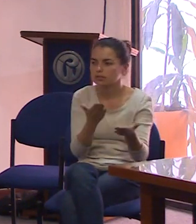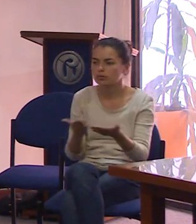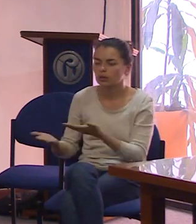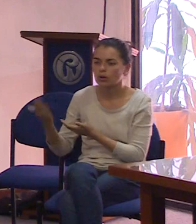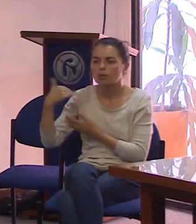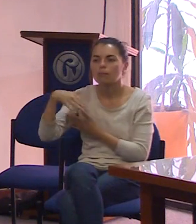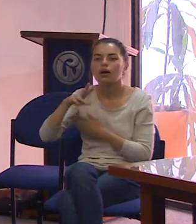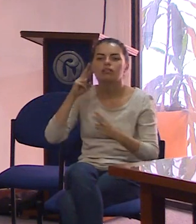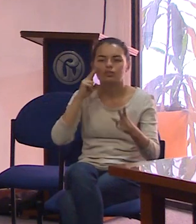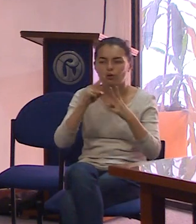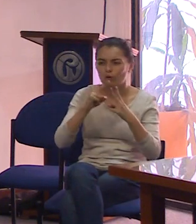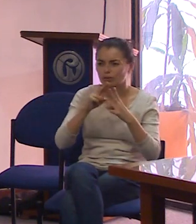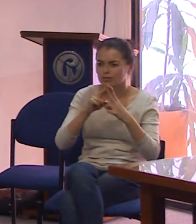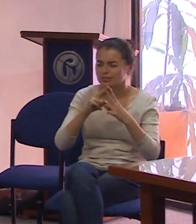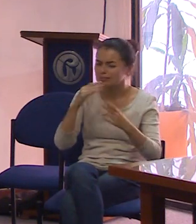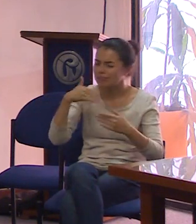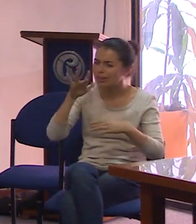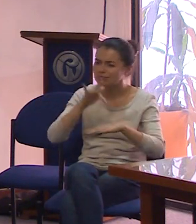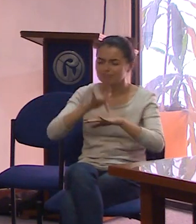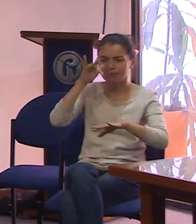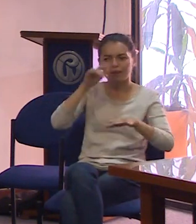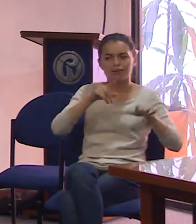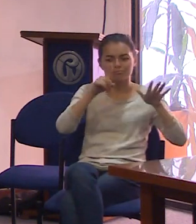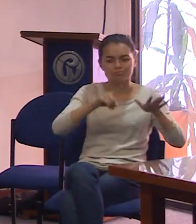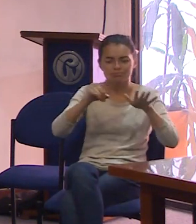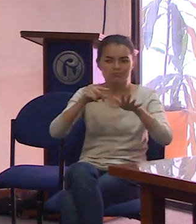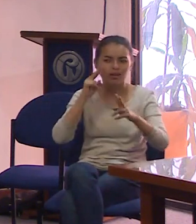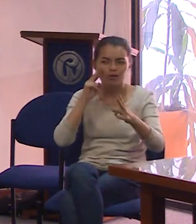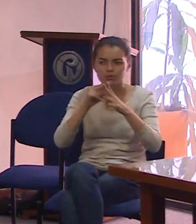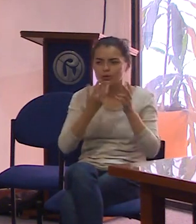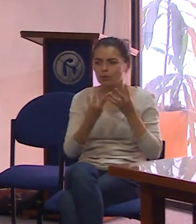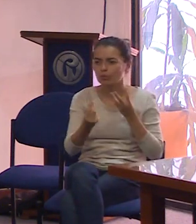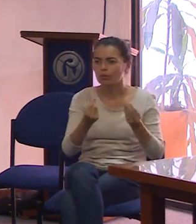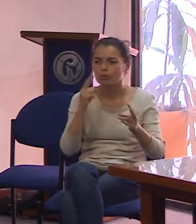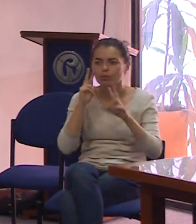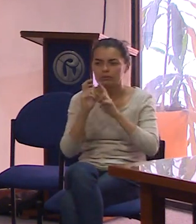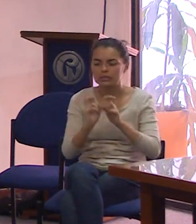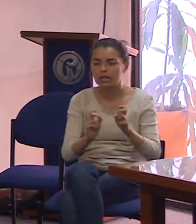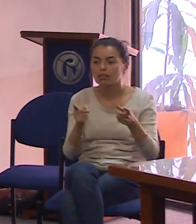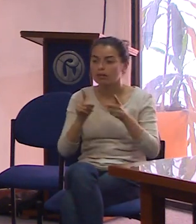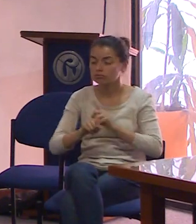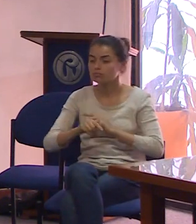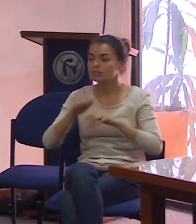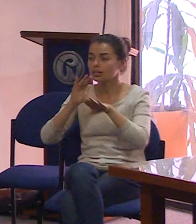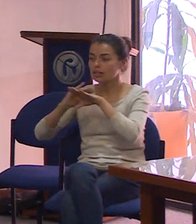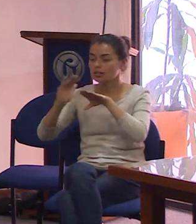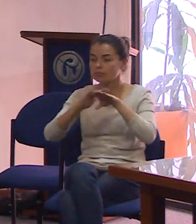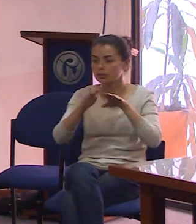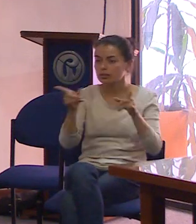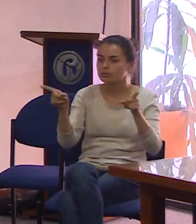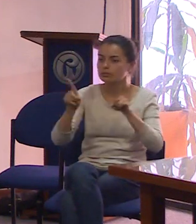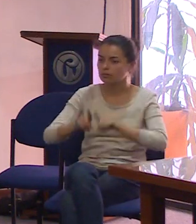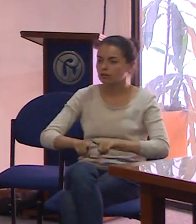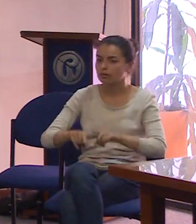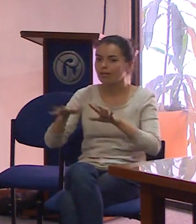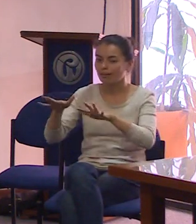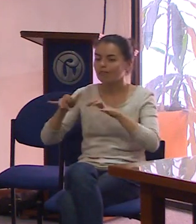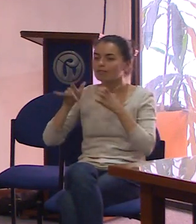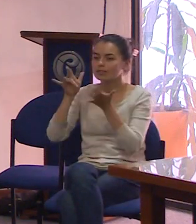más tempranamente los grupos de investigación, pero también la invitación a través de los eventos.